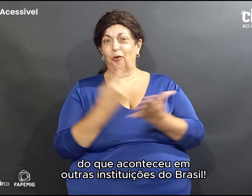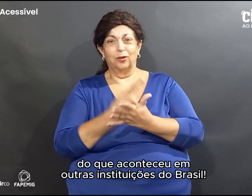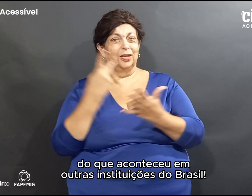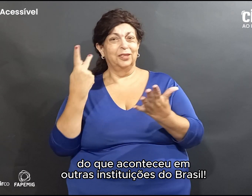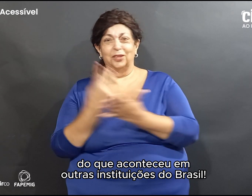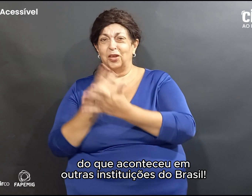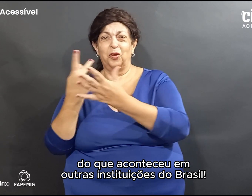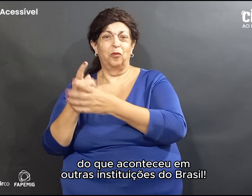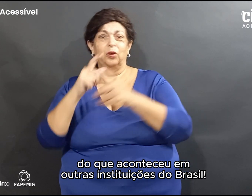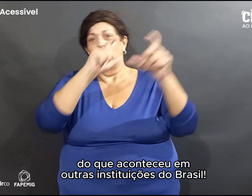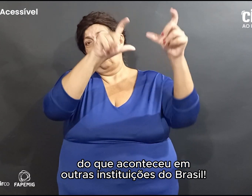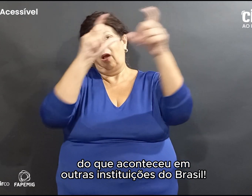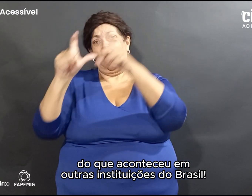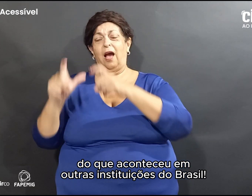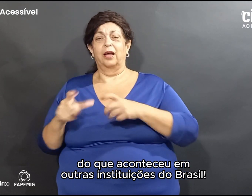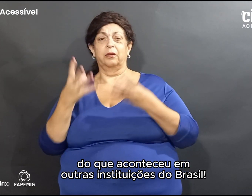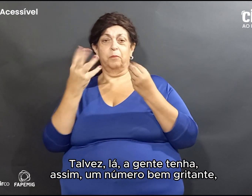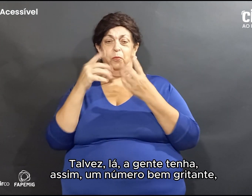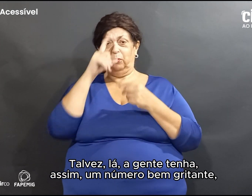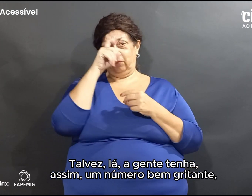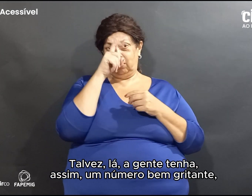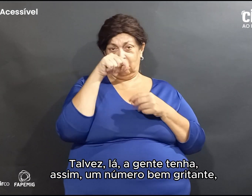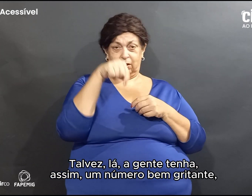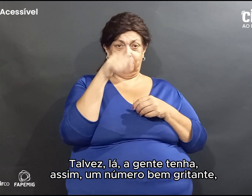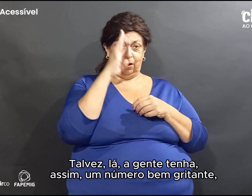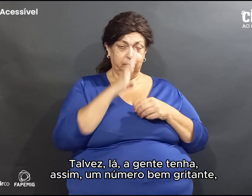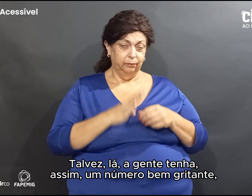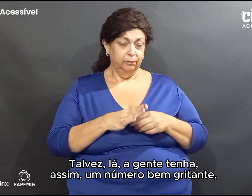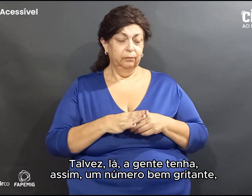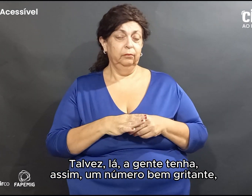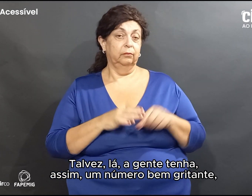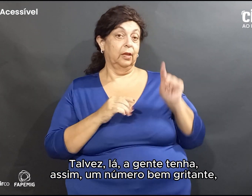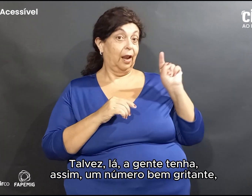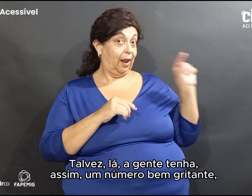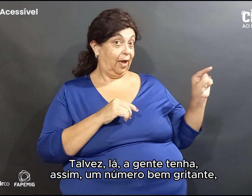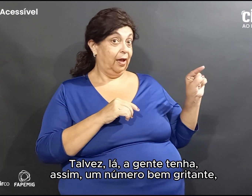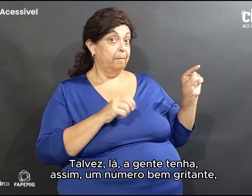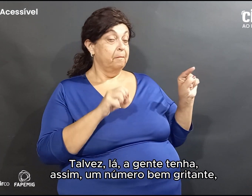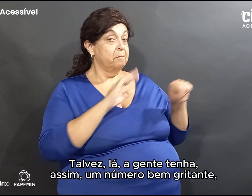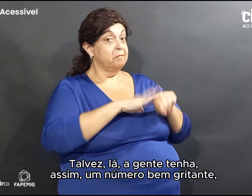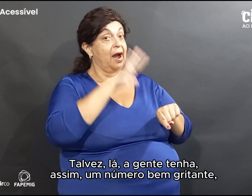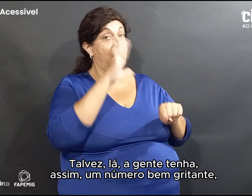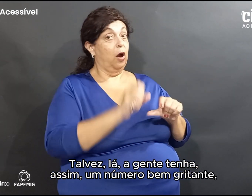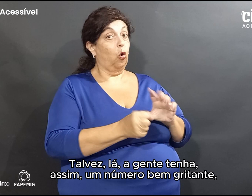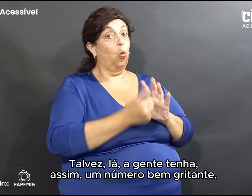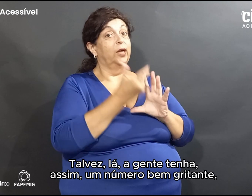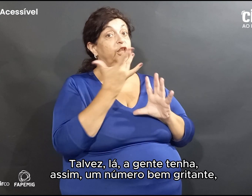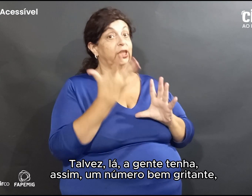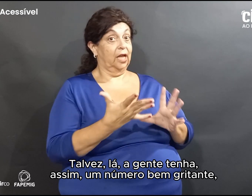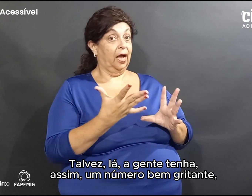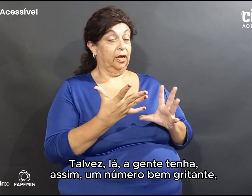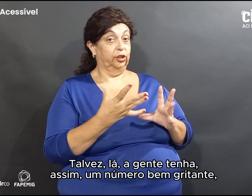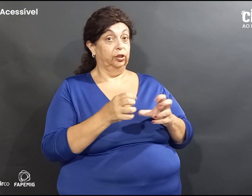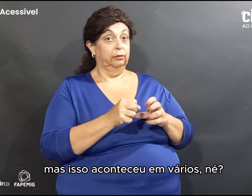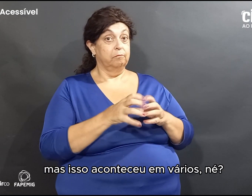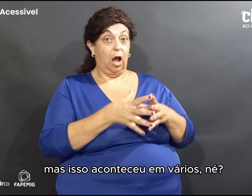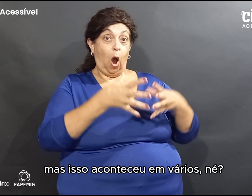instituições do Brasil, né? Talvez lá a gente tenha assim um número, né, bem gritante, mas isso aconteceu